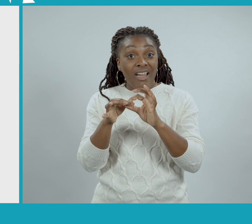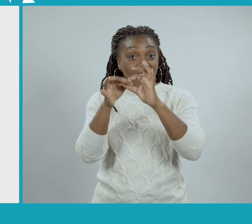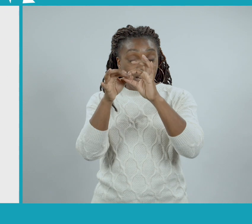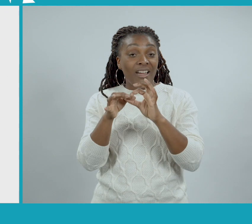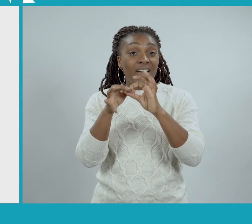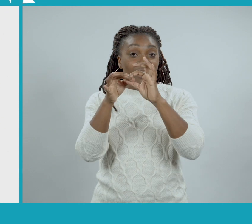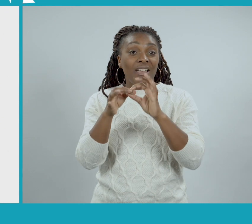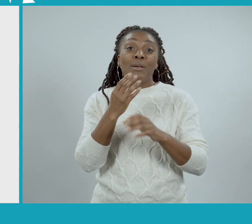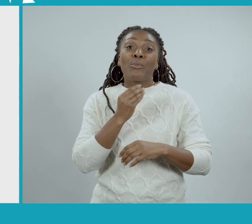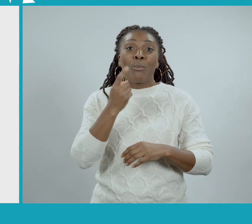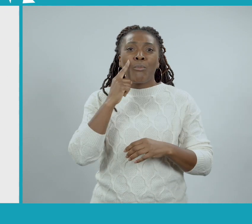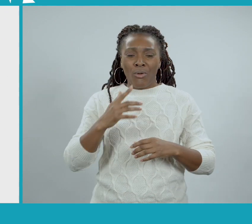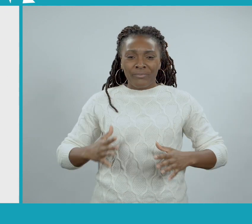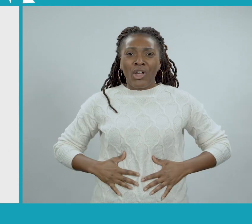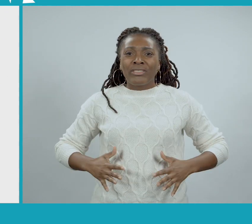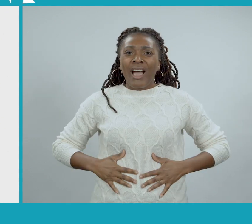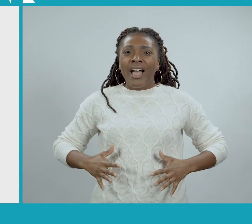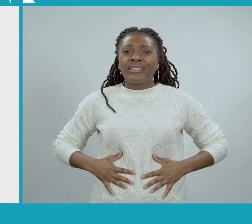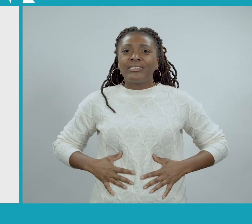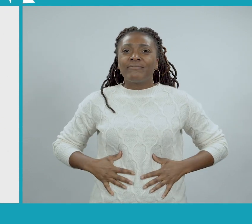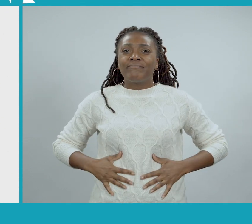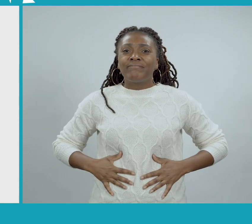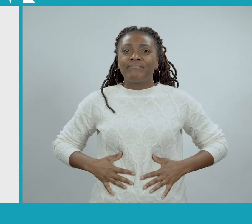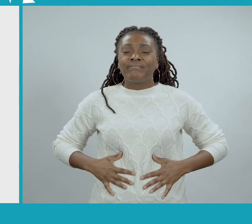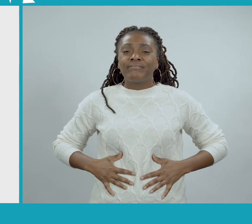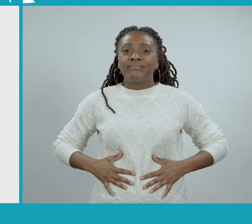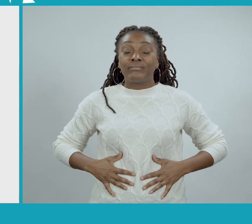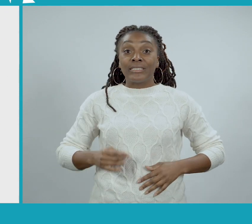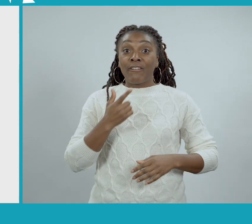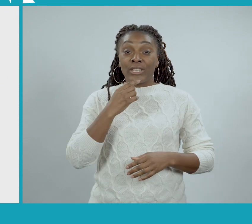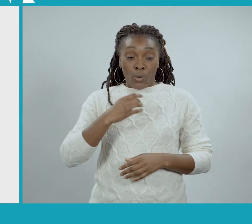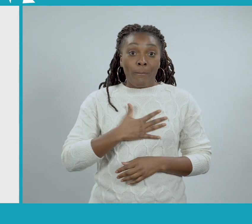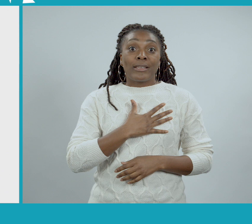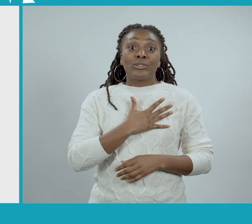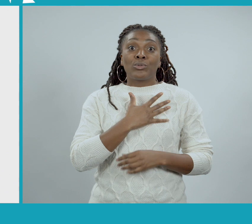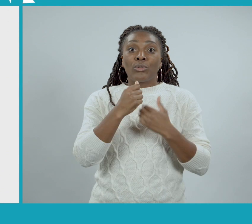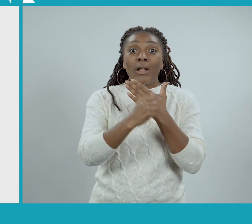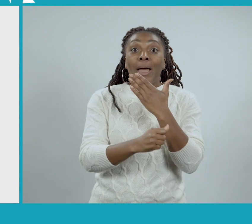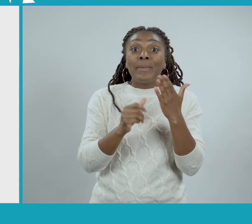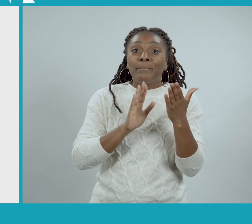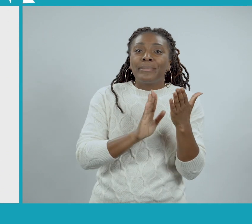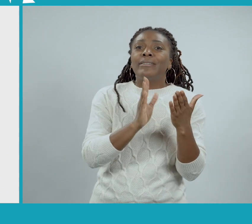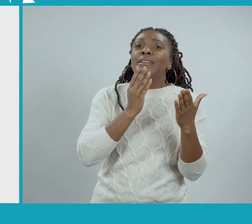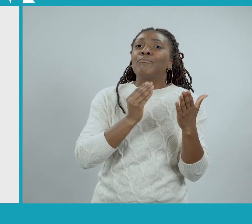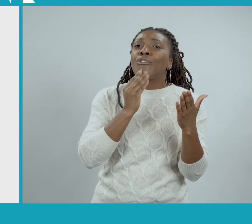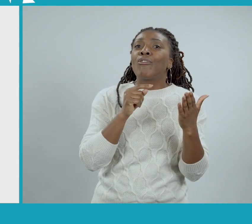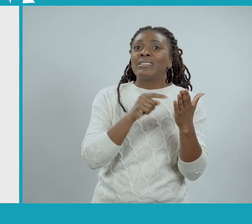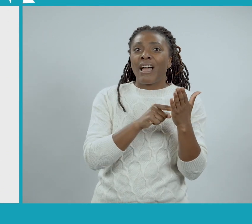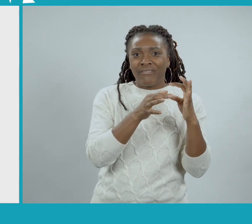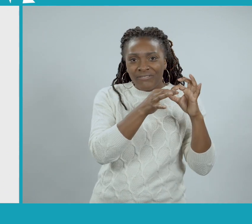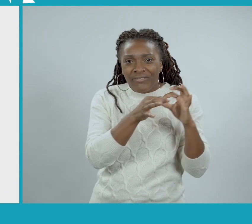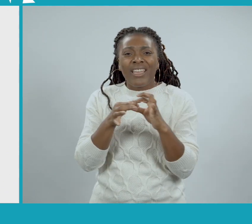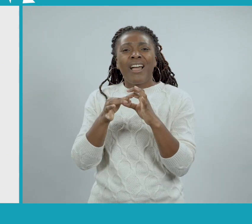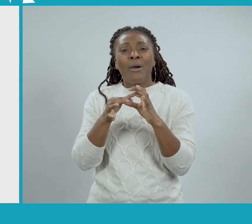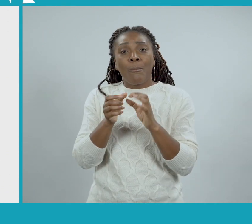mot hébreu pour « entrailles » « rechem ». Ainsi, la compassion dans la Bible hébraïque